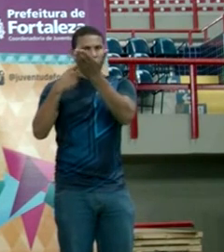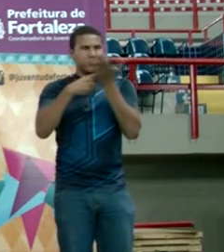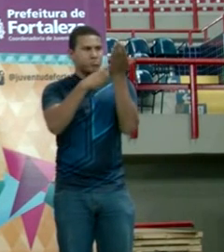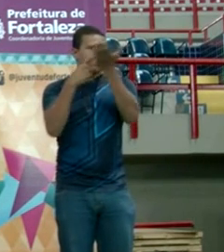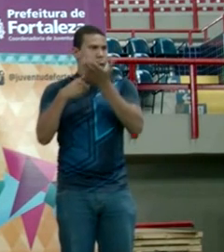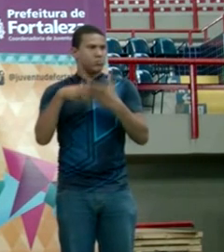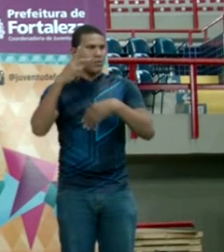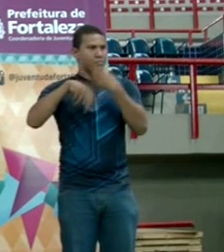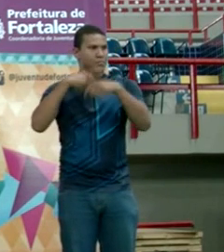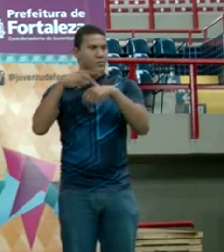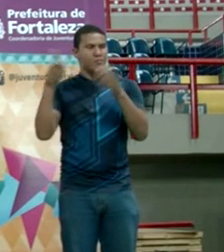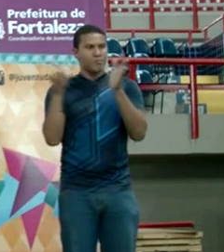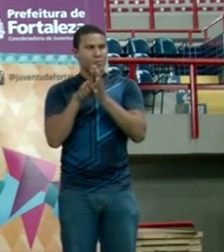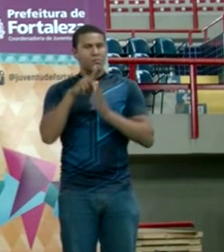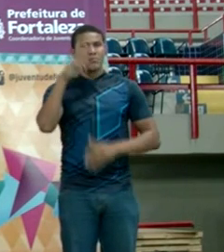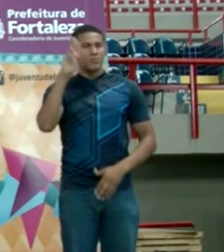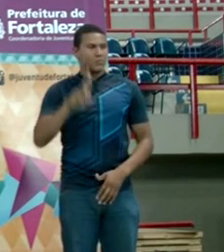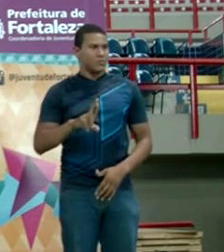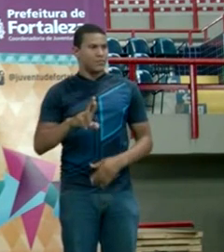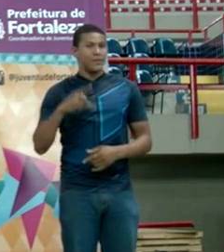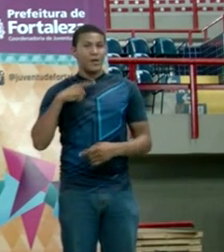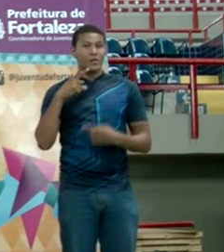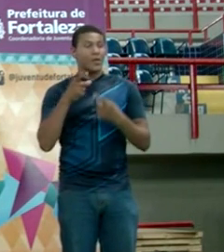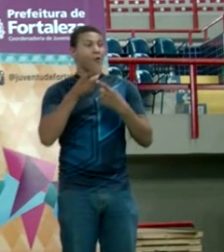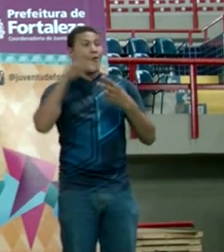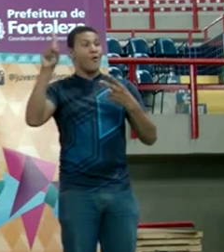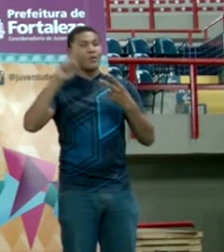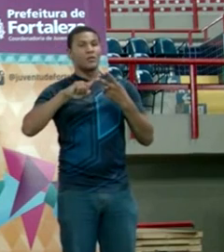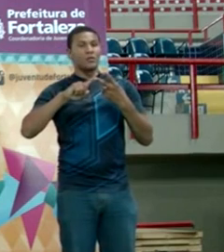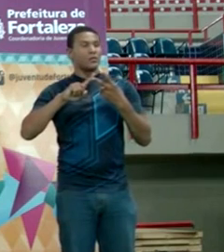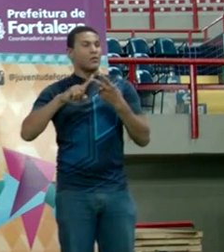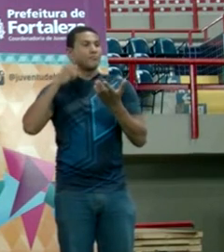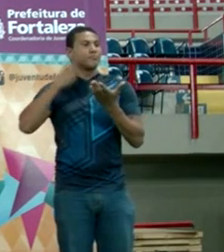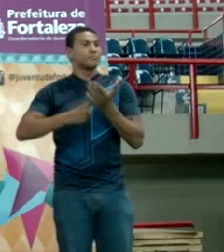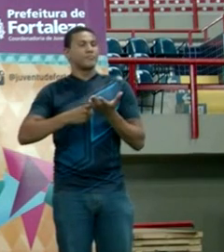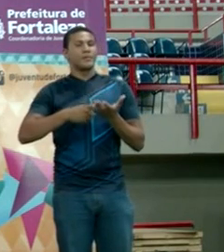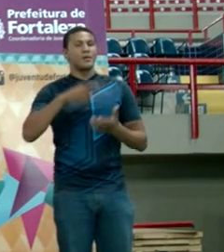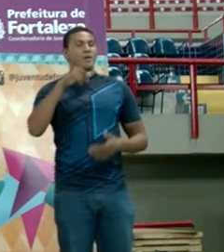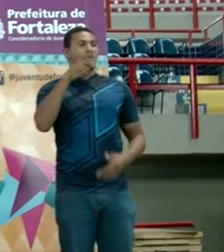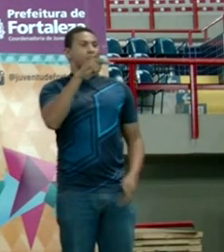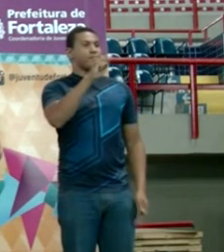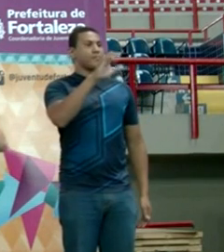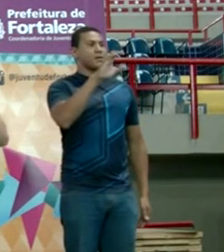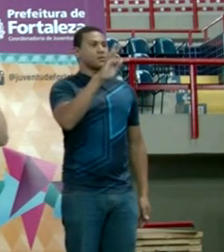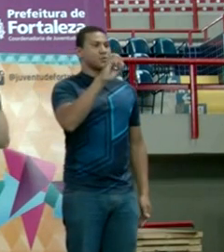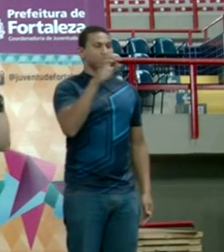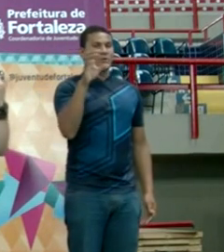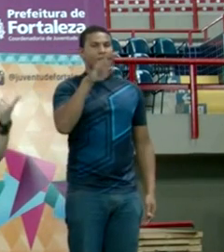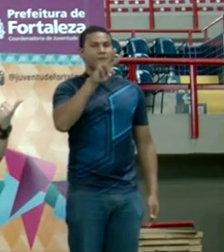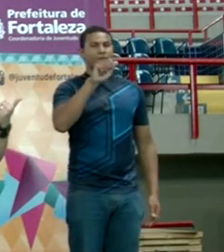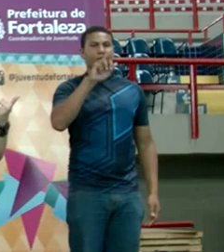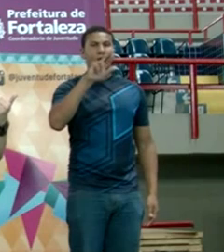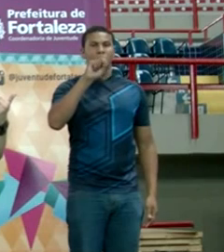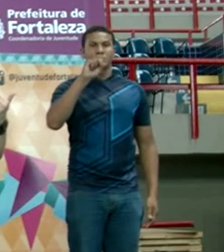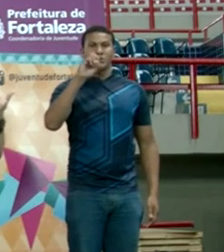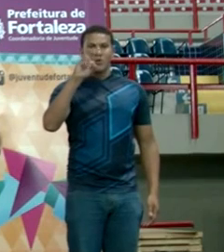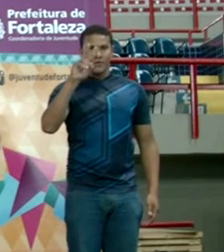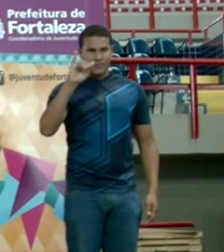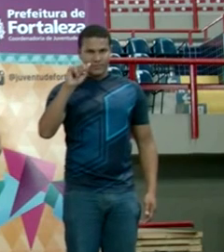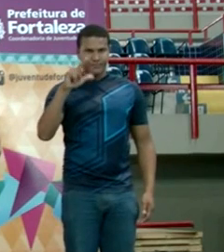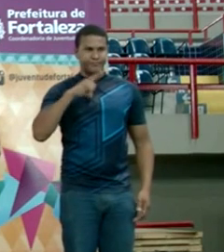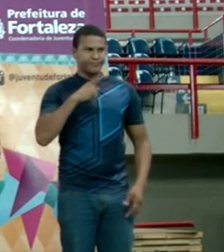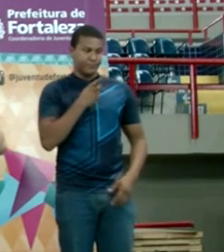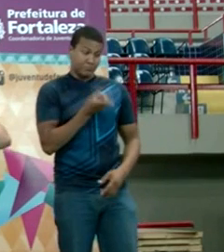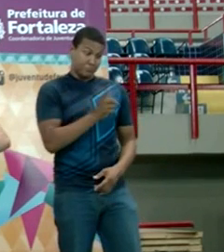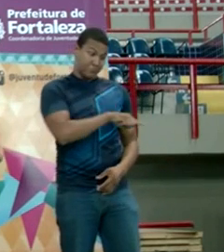soviético. E o bloco militar da União Soviética era o Pacto de Varsóvia. Tá certo? Do lado americano,